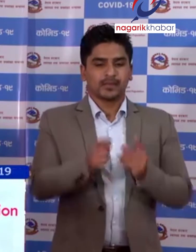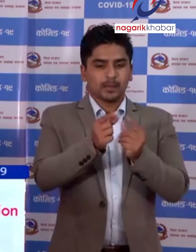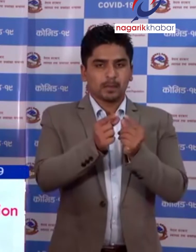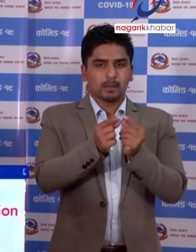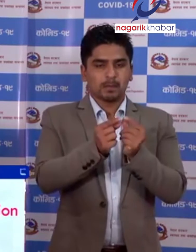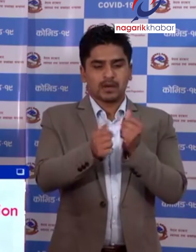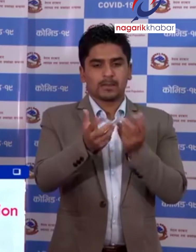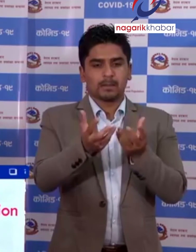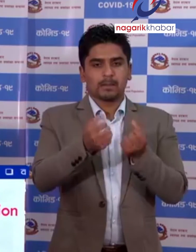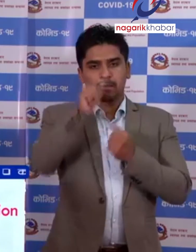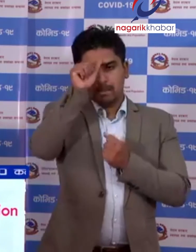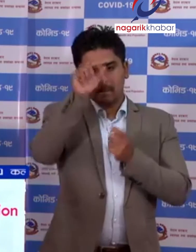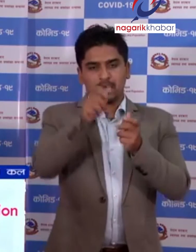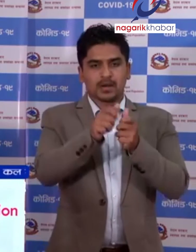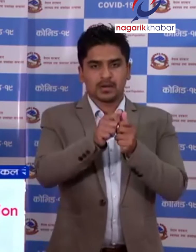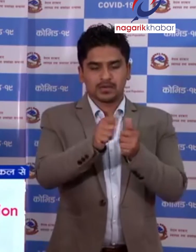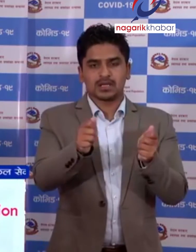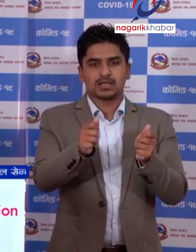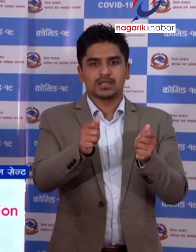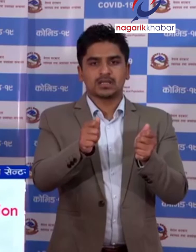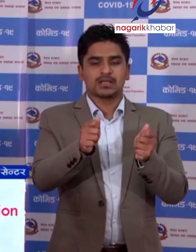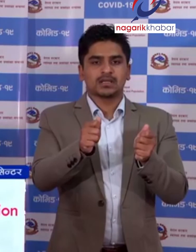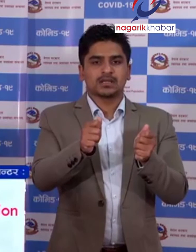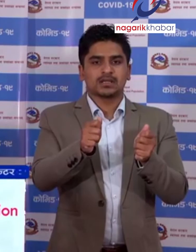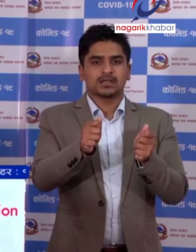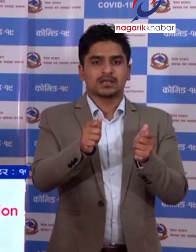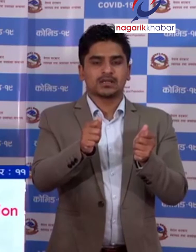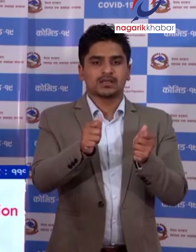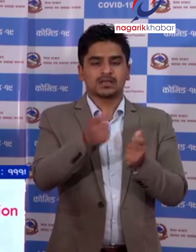भर्खरै प्राप्त जानकारी अनुसार